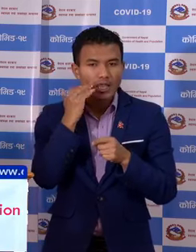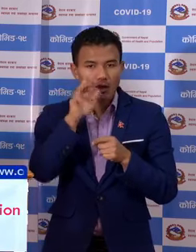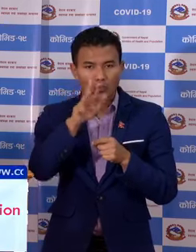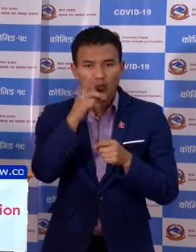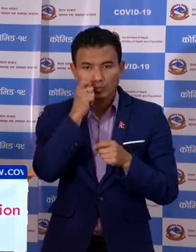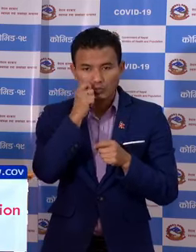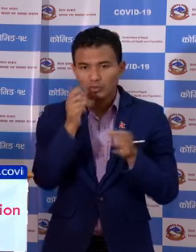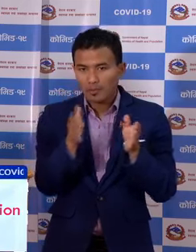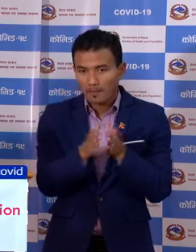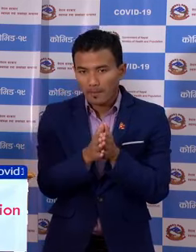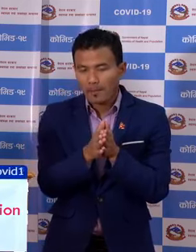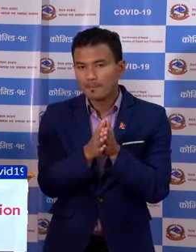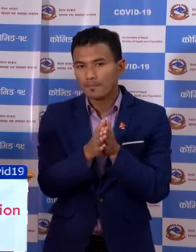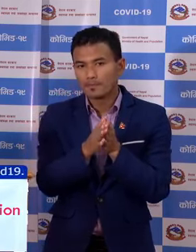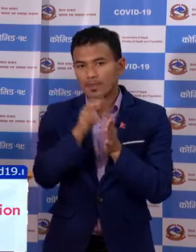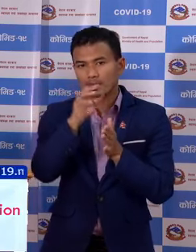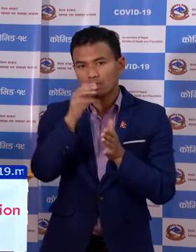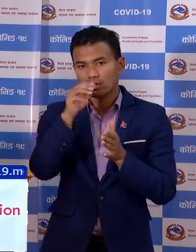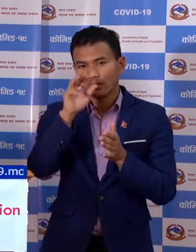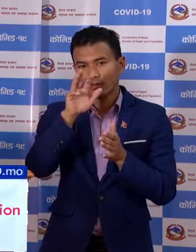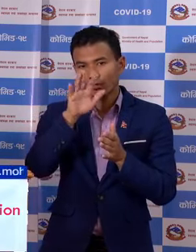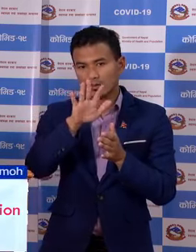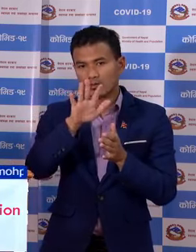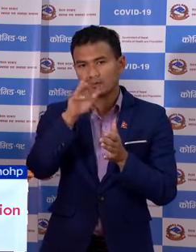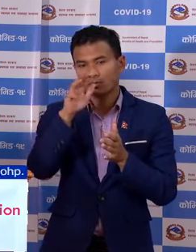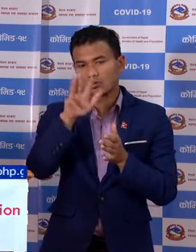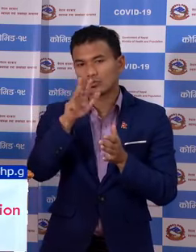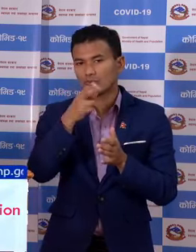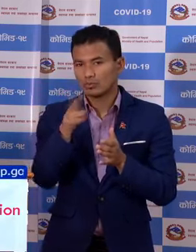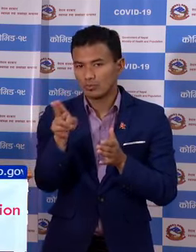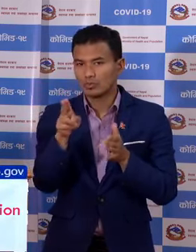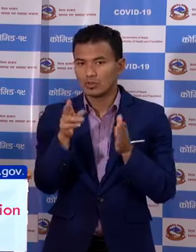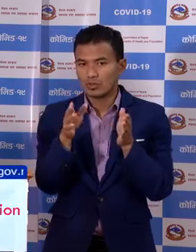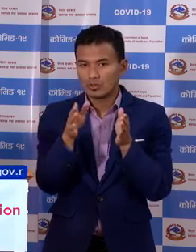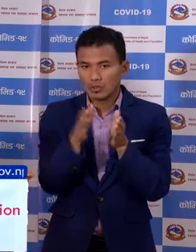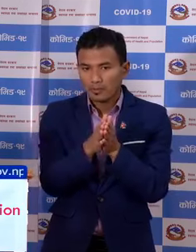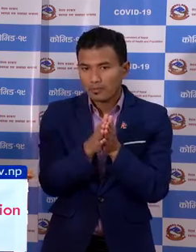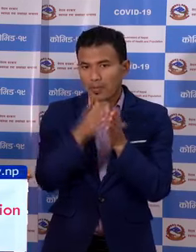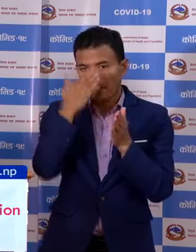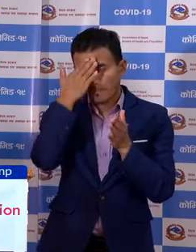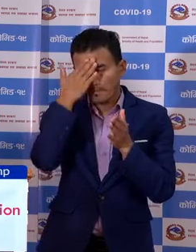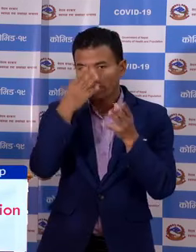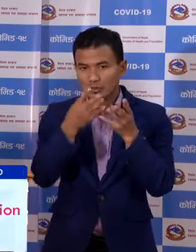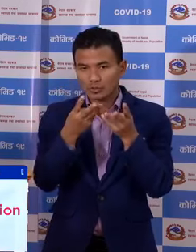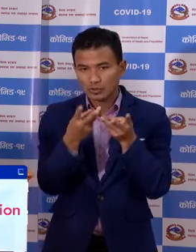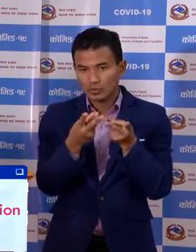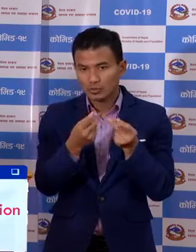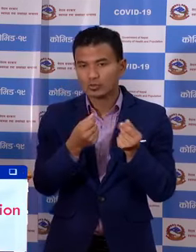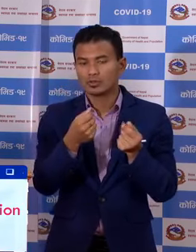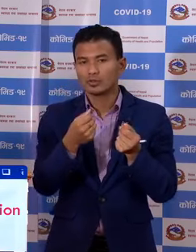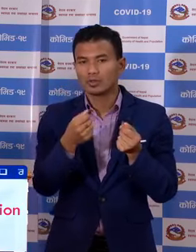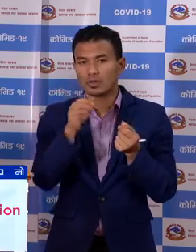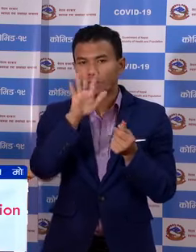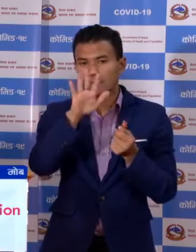9 पुरुष गरी जम्मा 59 जना र जम्मा संक्रमितहरूको संख्या